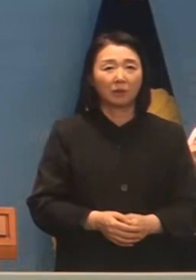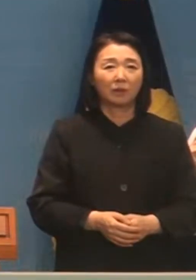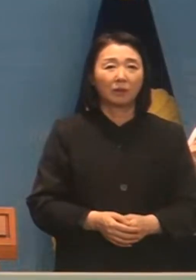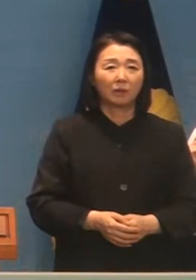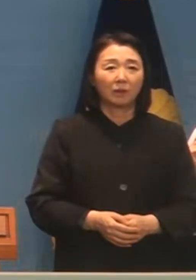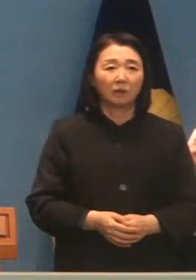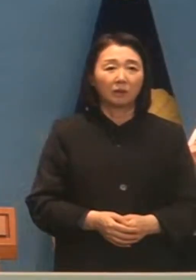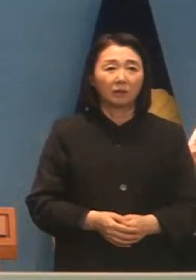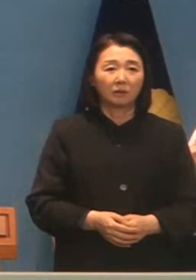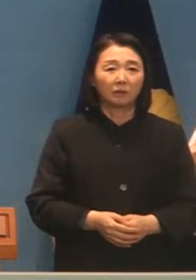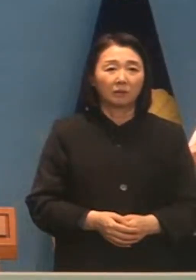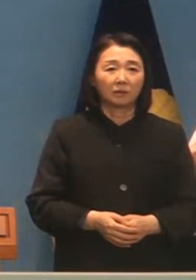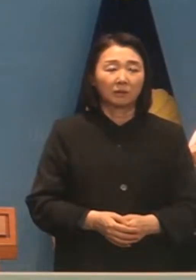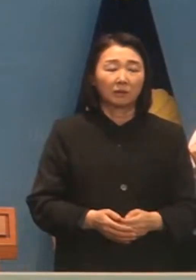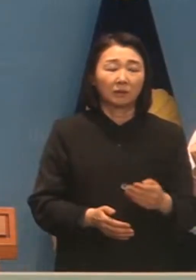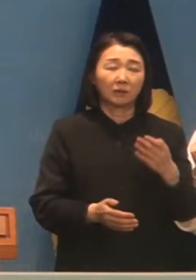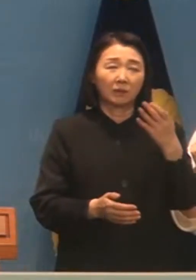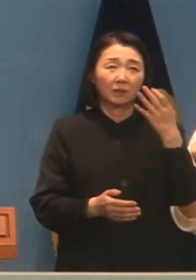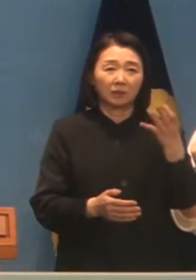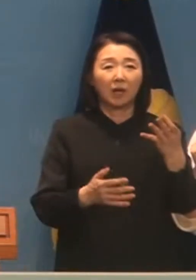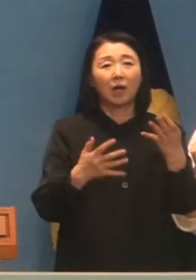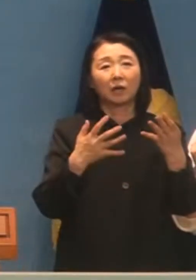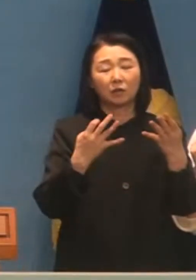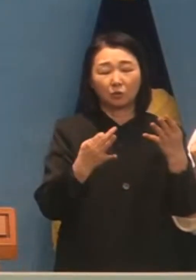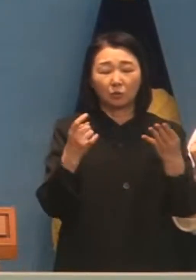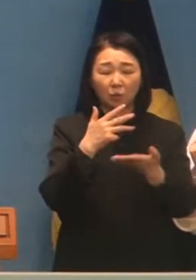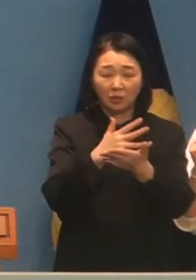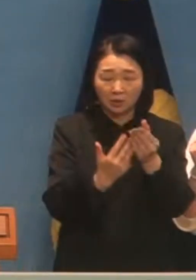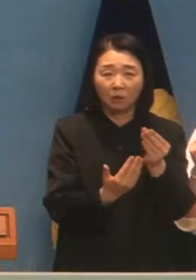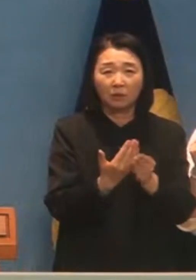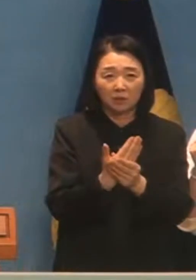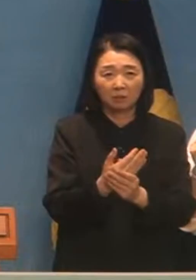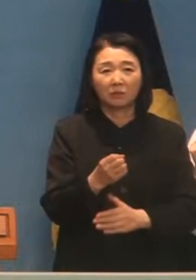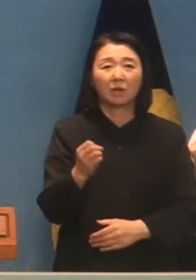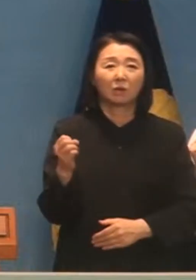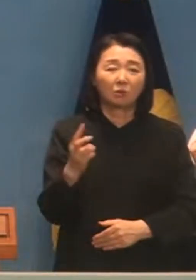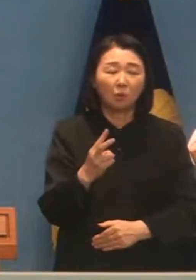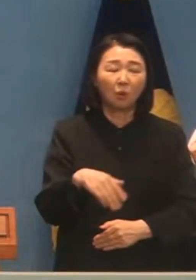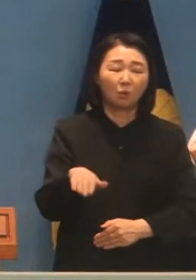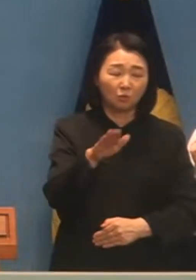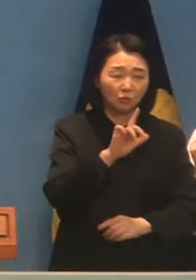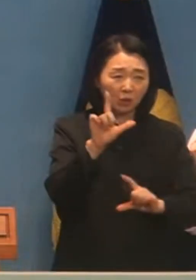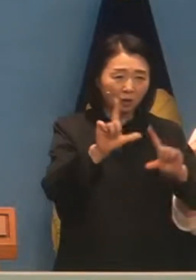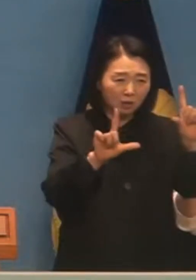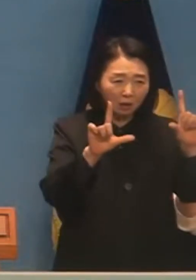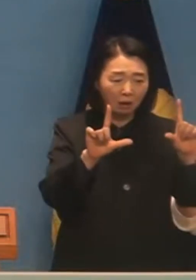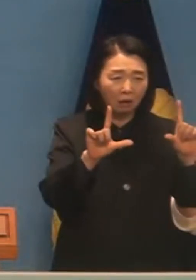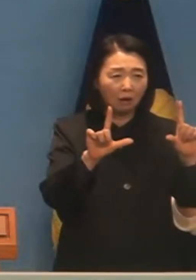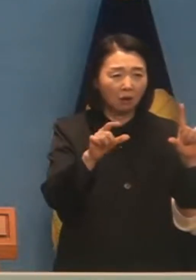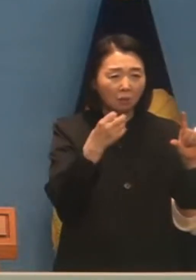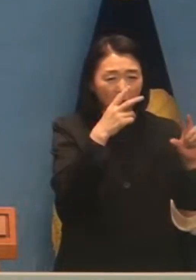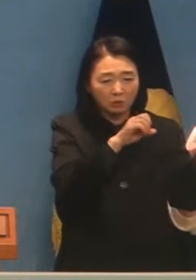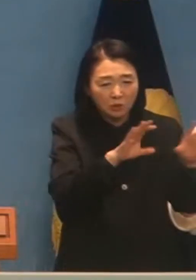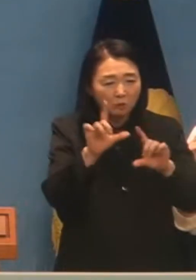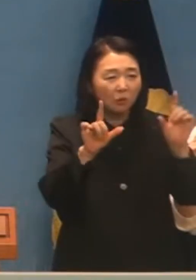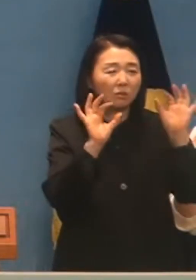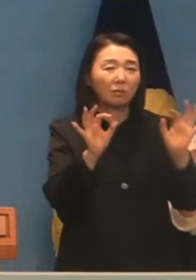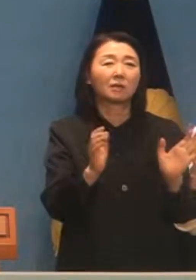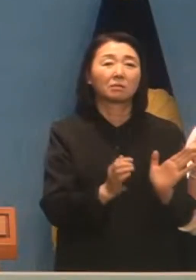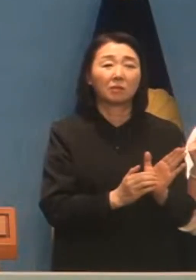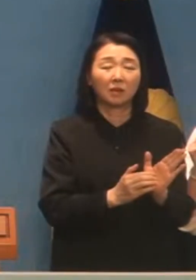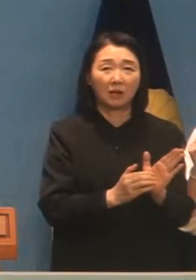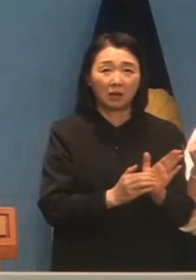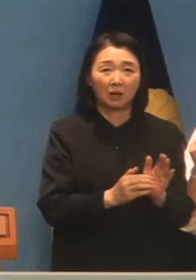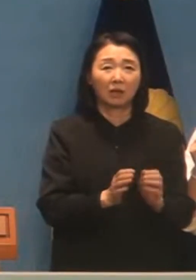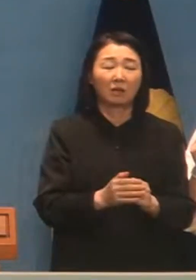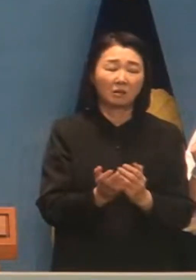이태원 참사를 겪으며 우리는 우리 또래 시민들이 억울하게 목숨을 잃는 모습을 지켜보아야만 했습니다.